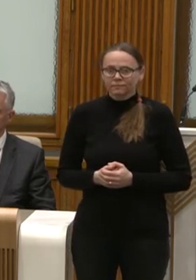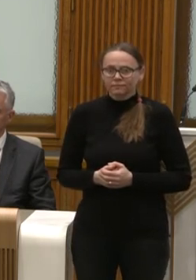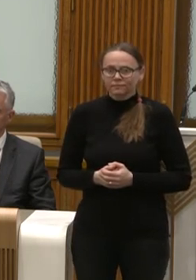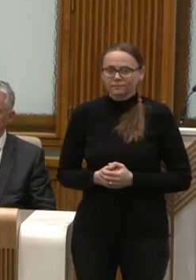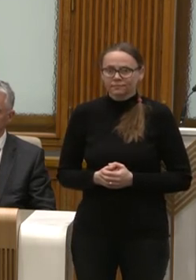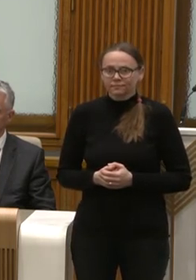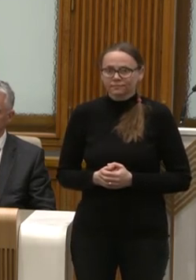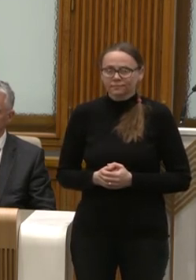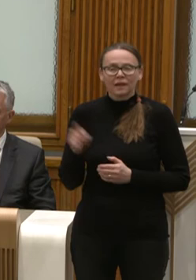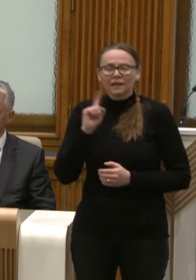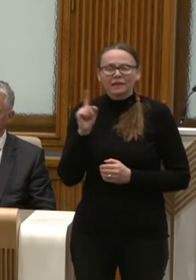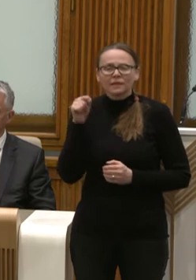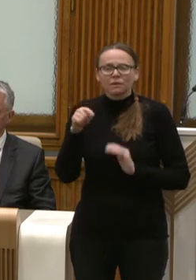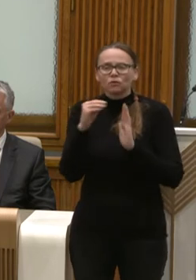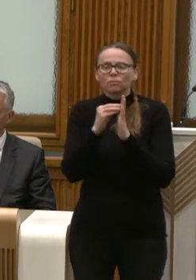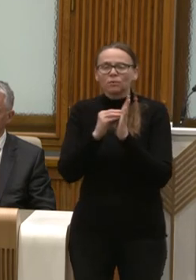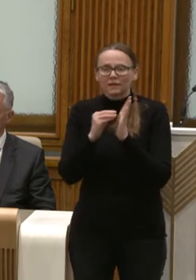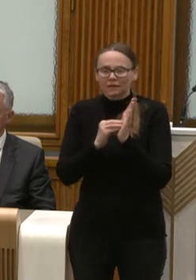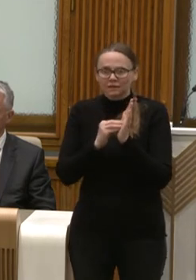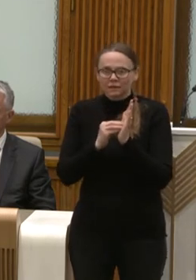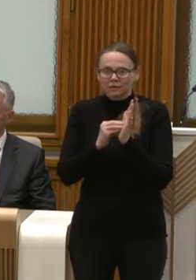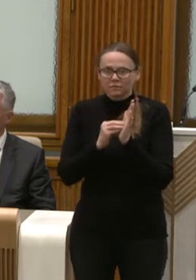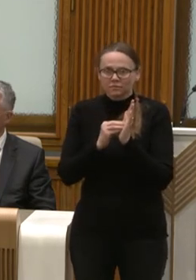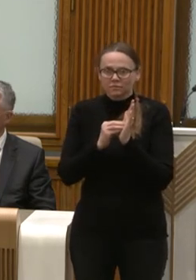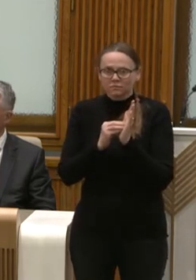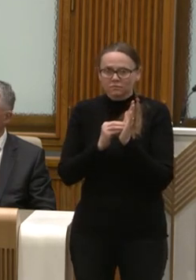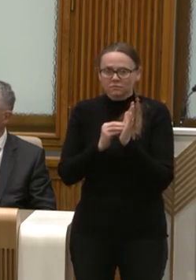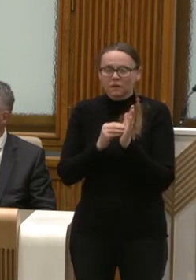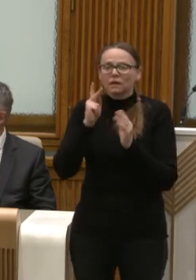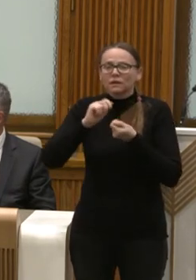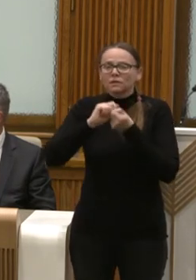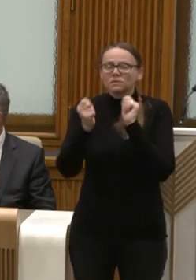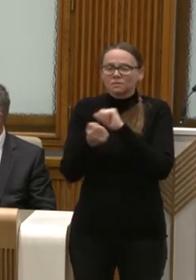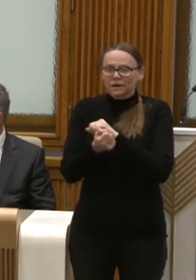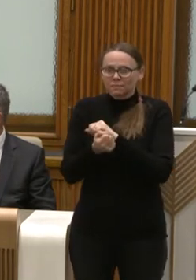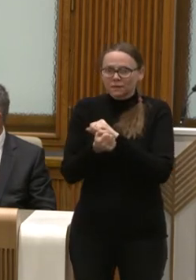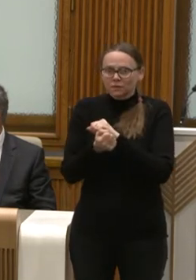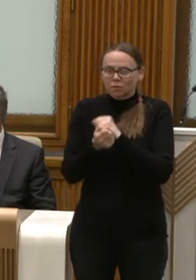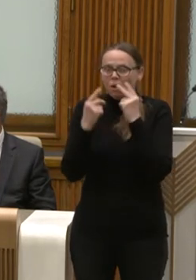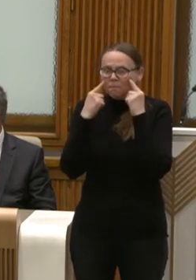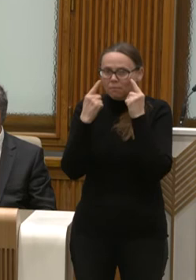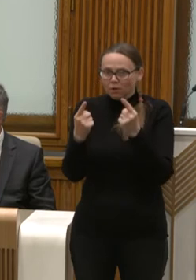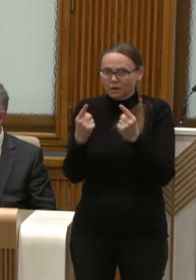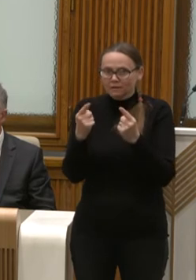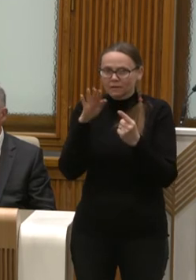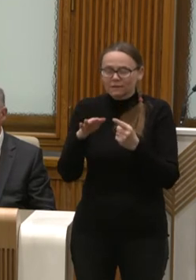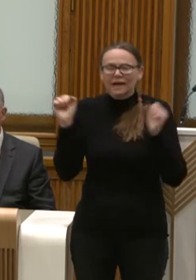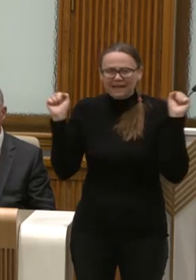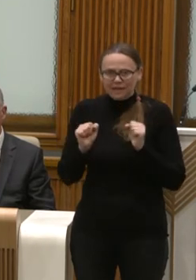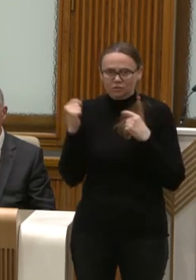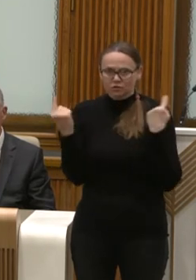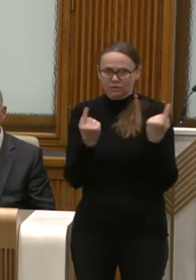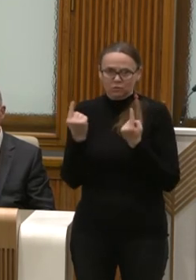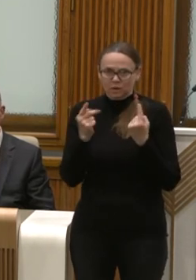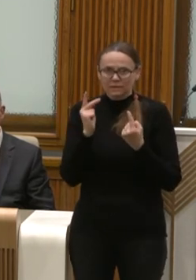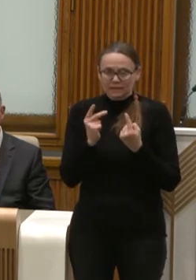Ni pa to seveda podatek, ki bi kakorkoli spremenil pogled na resno situacijo,